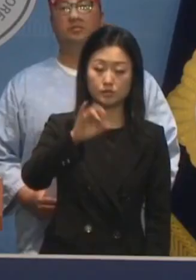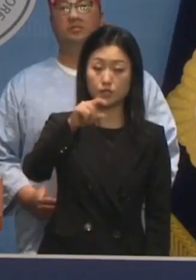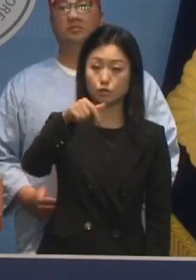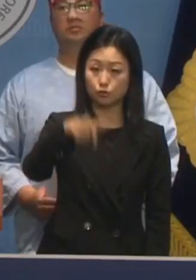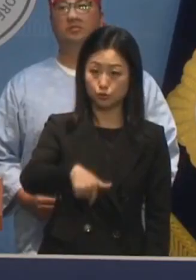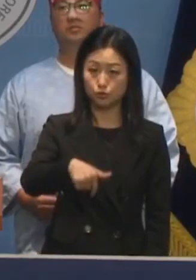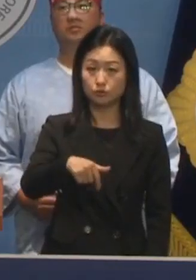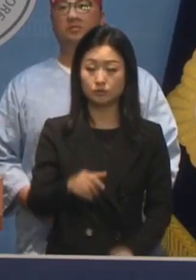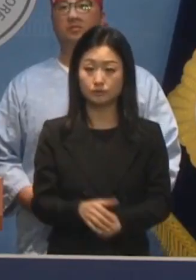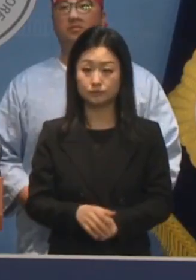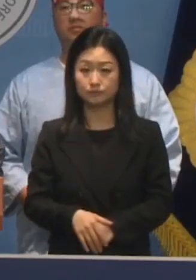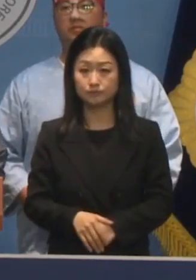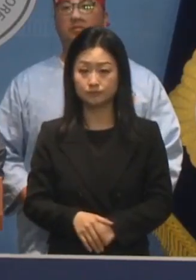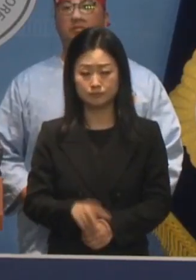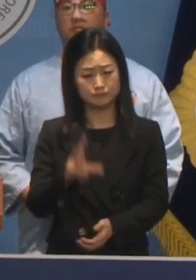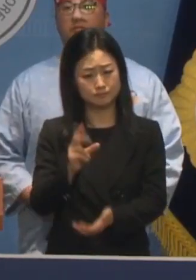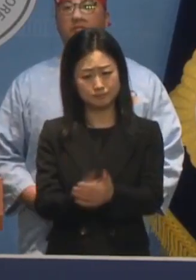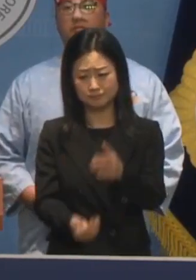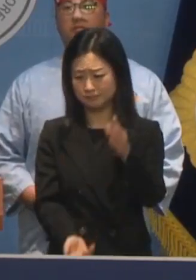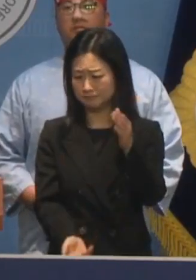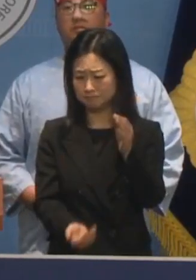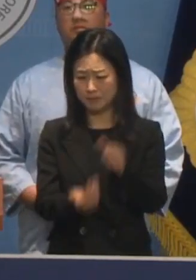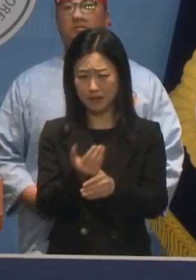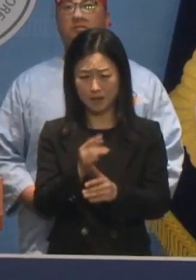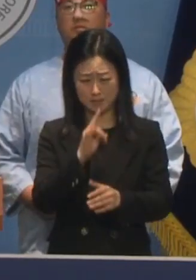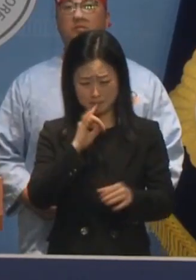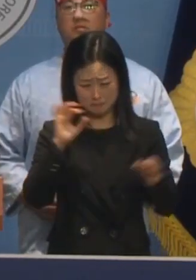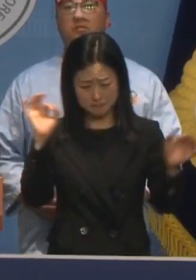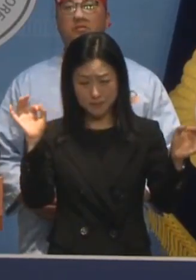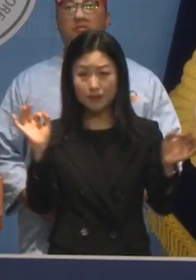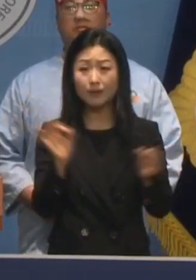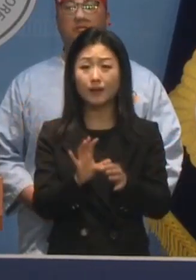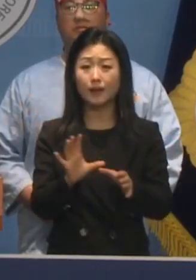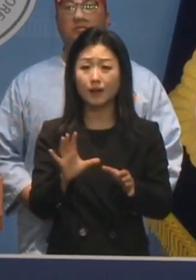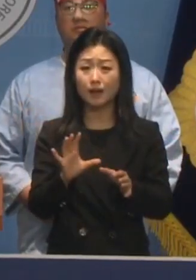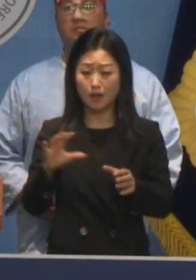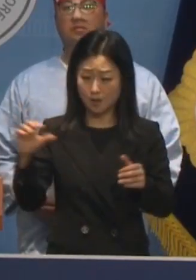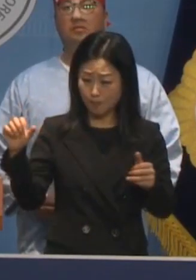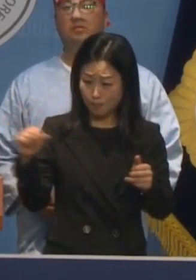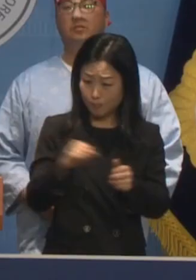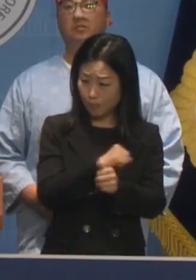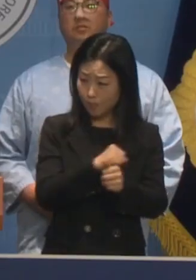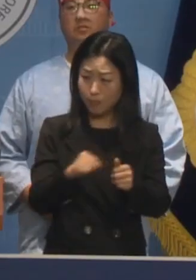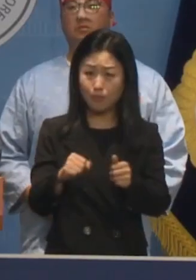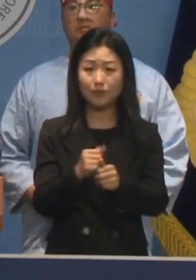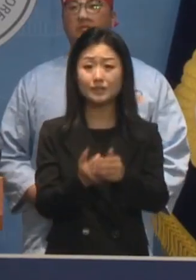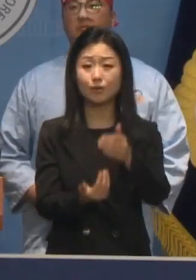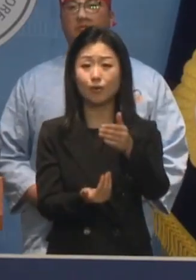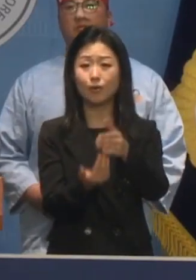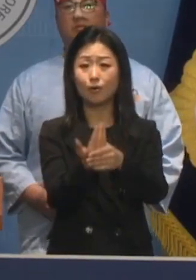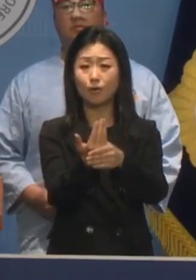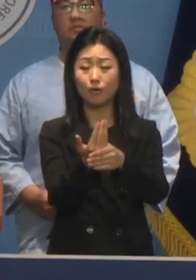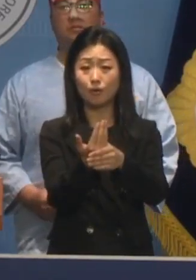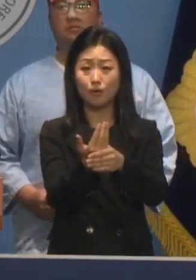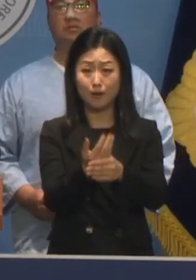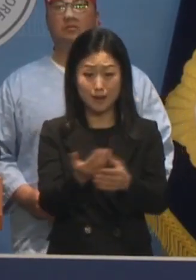있어서는 안 될, 벌어져서는 안 될 폭력 사태가 노동 현장에서